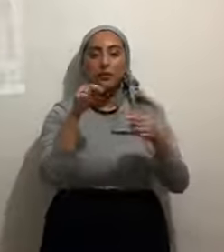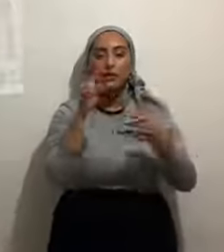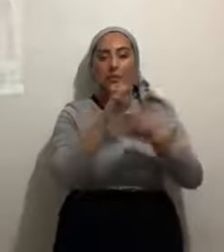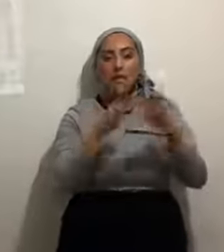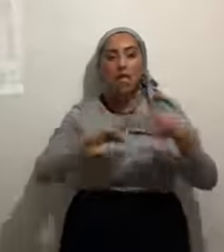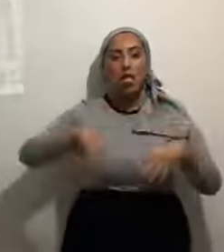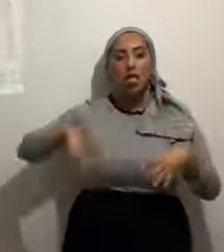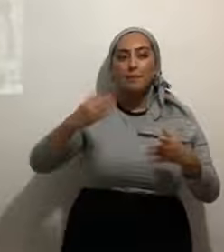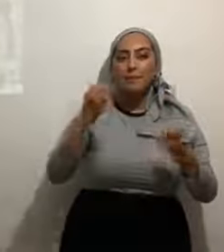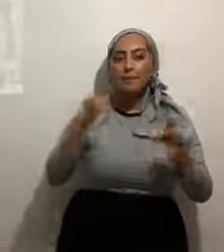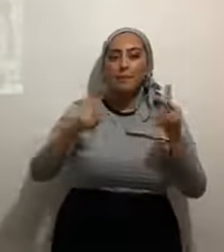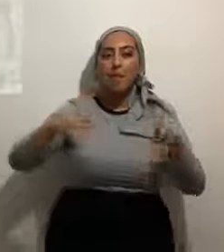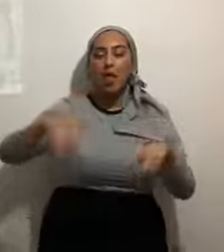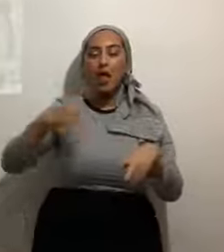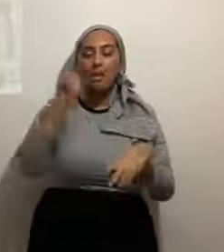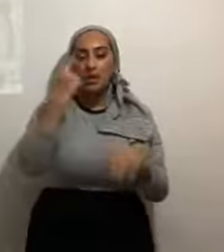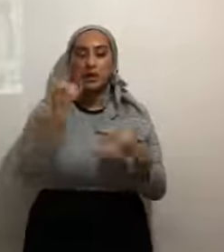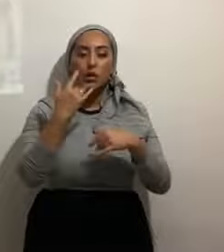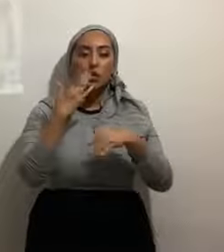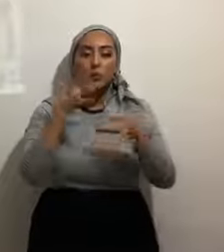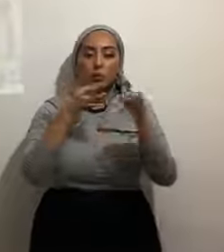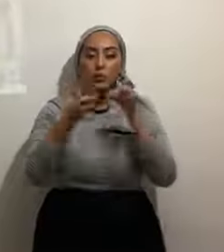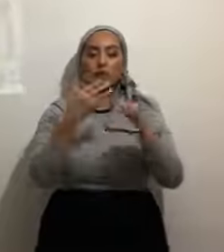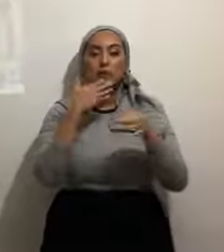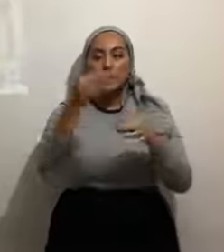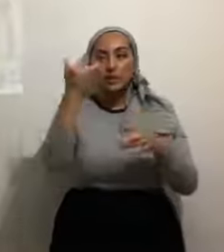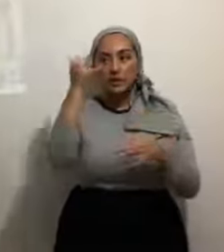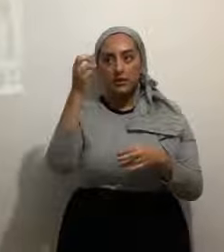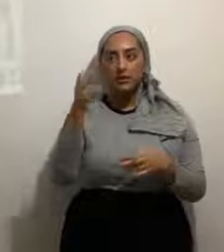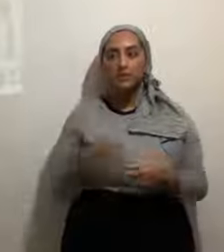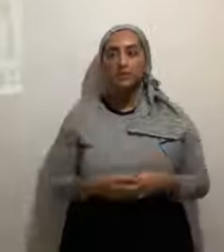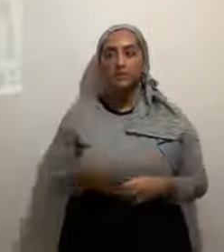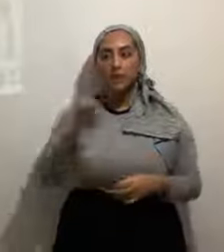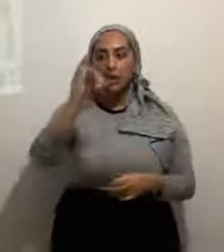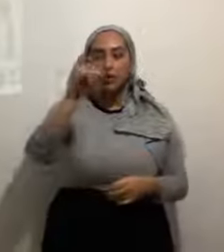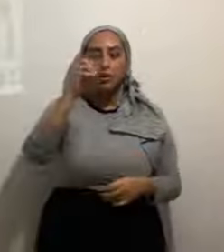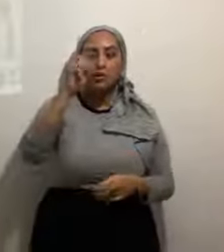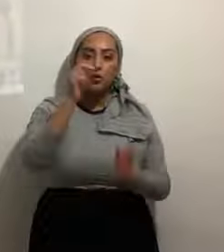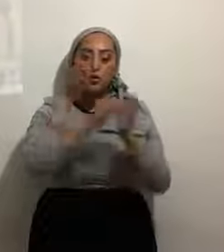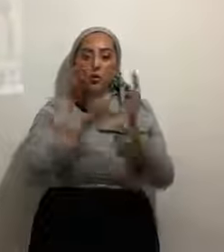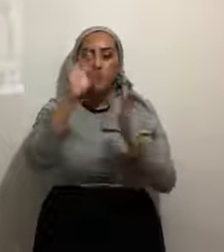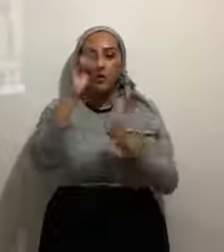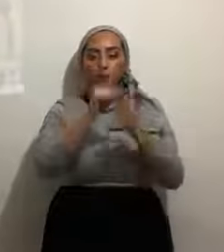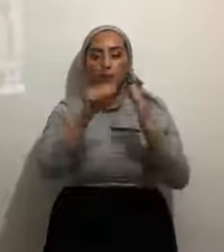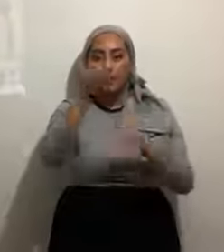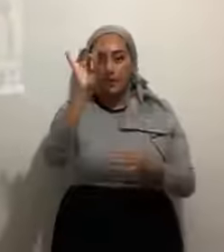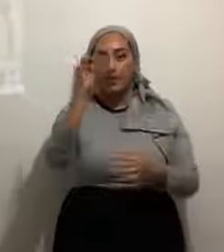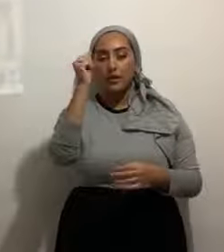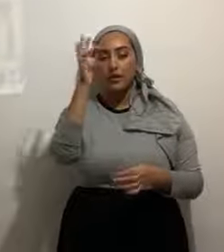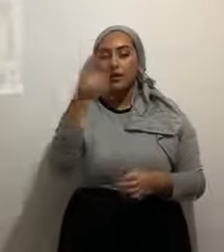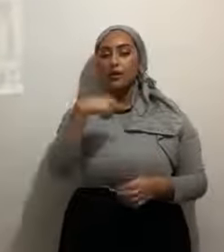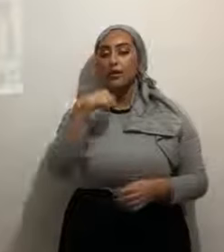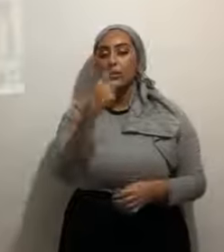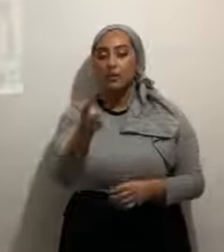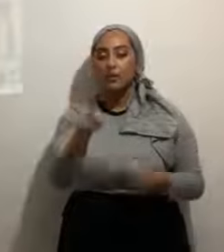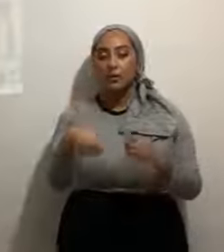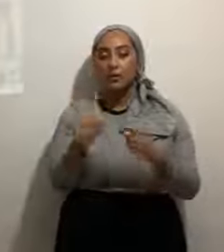entendido bien. Ahorita lo voy a explicar para gloria del Eterno. Juan 8:28 dice, les dijo pues Yahshua, cuando hayáis levantado el Hijo del